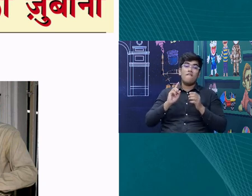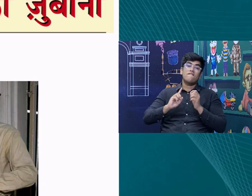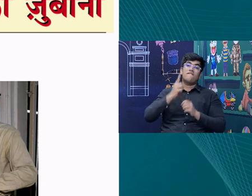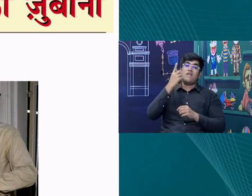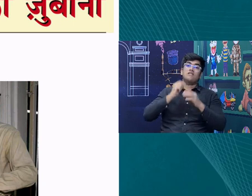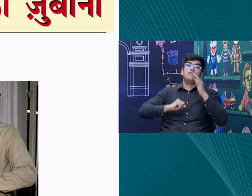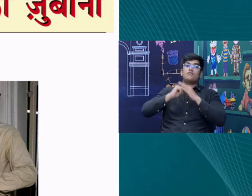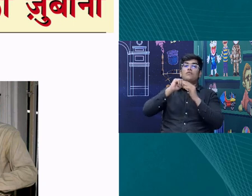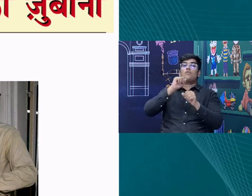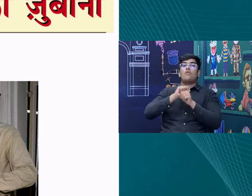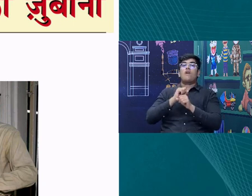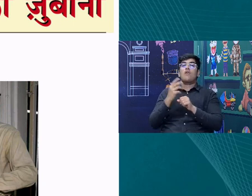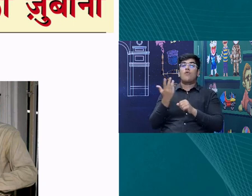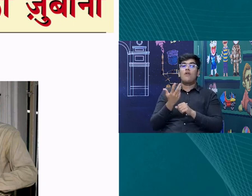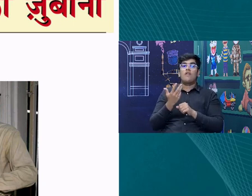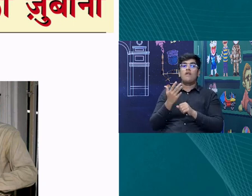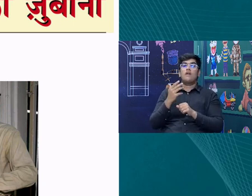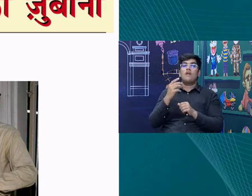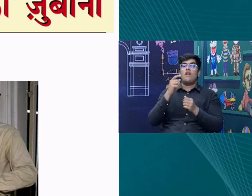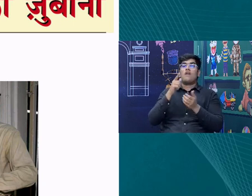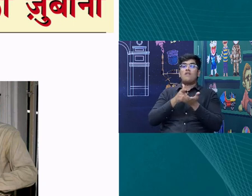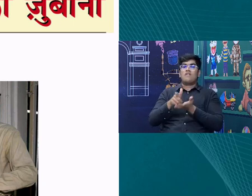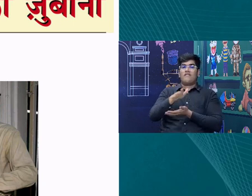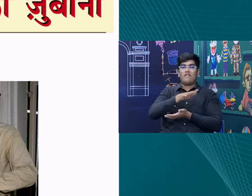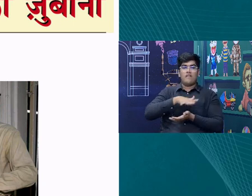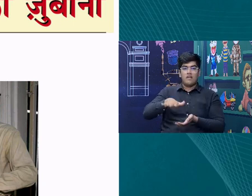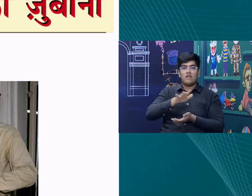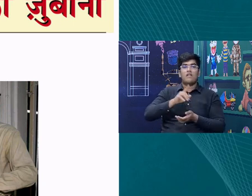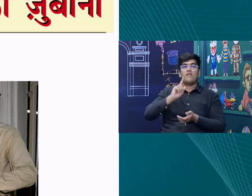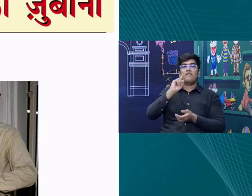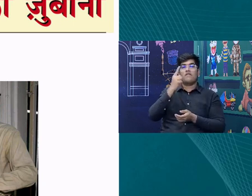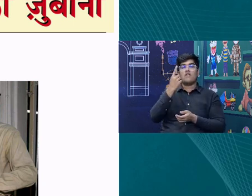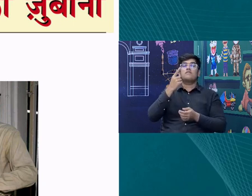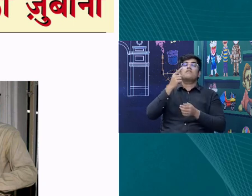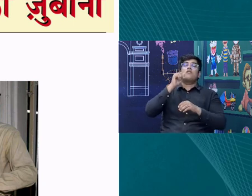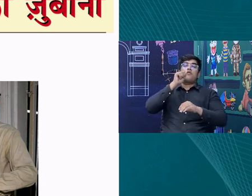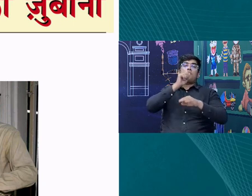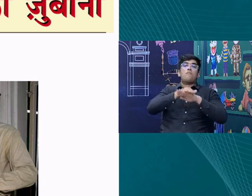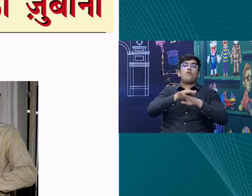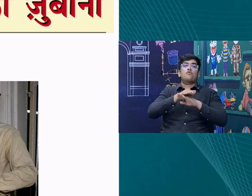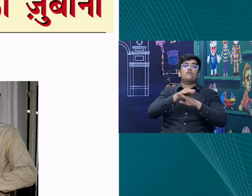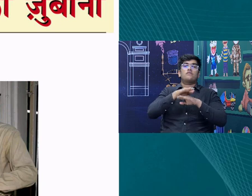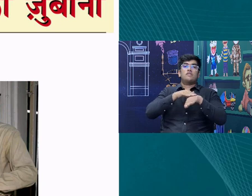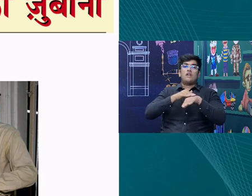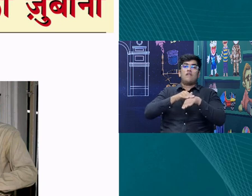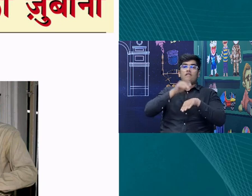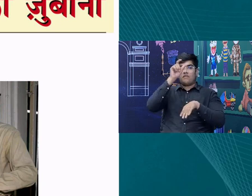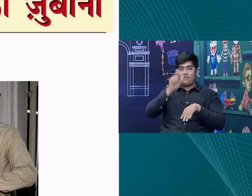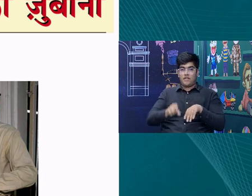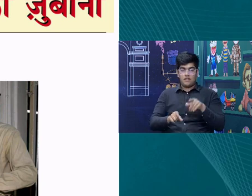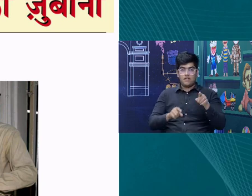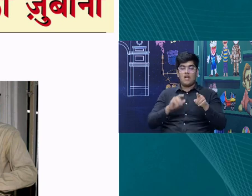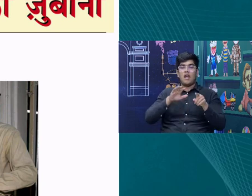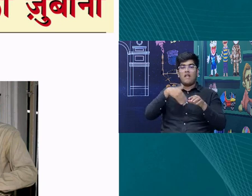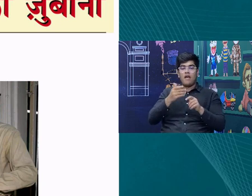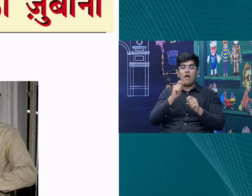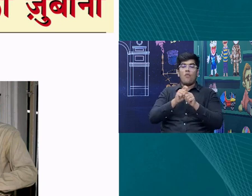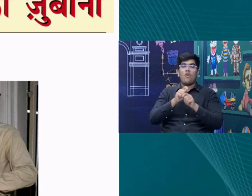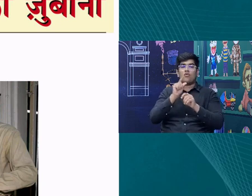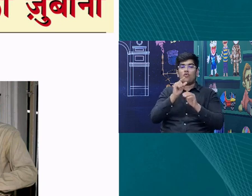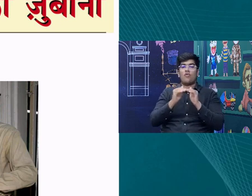पारेन दबवामिन दरी, तो जो काम ढक सव एंसे कुछ और काम केंगे